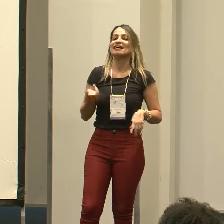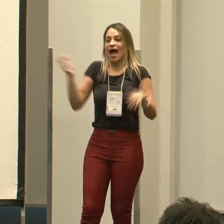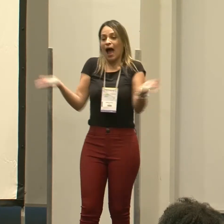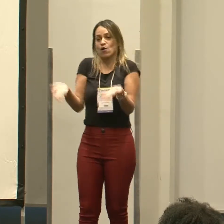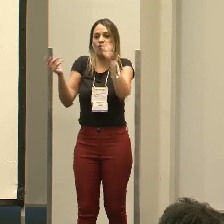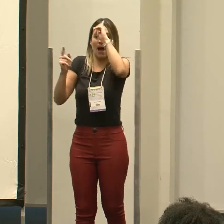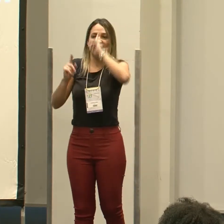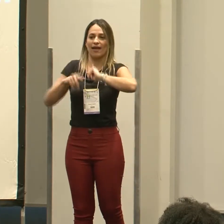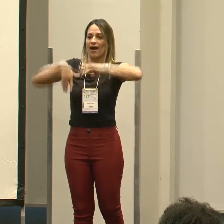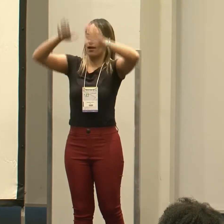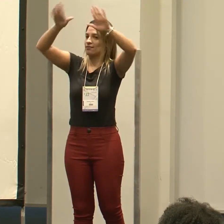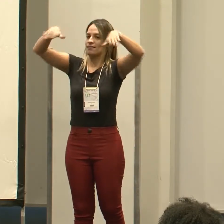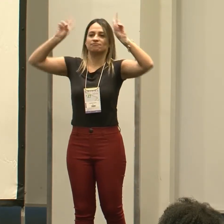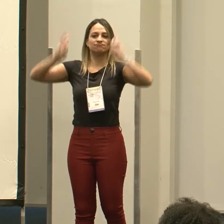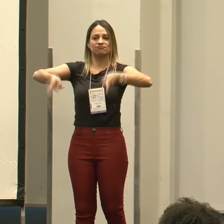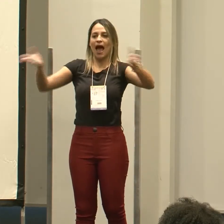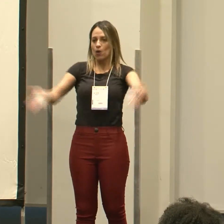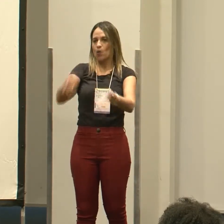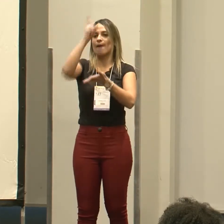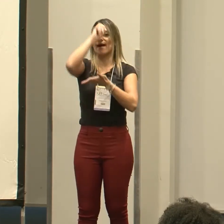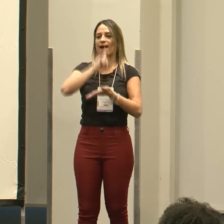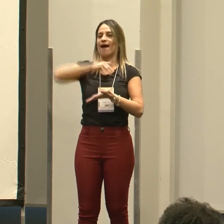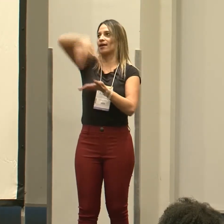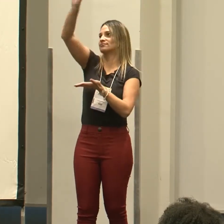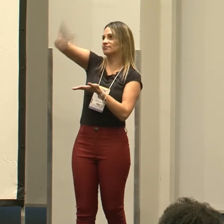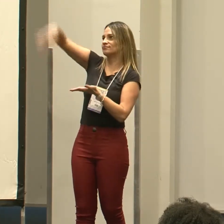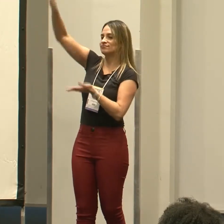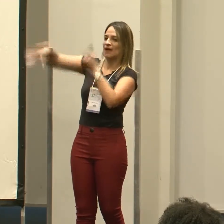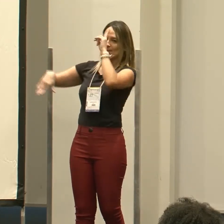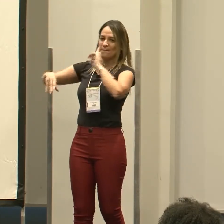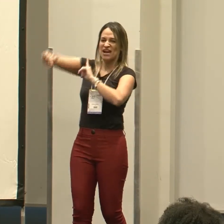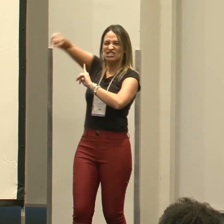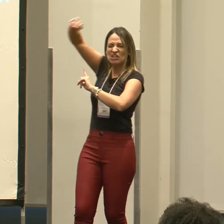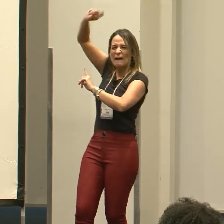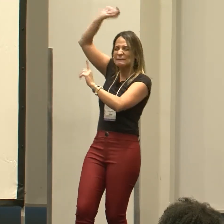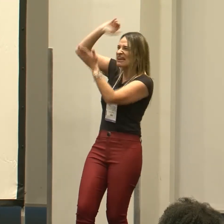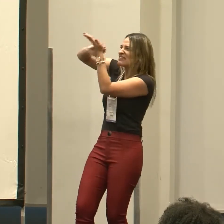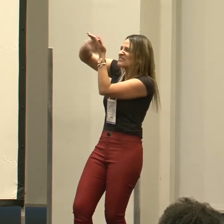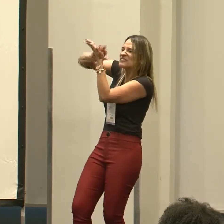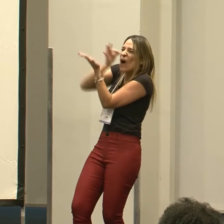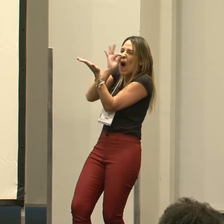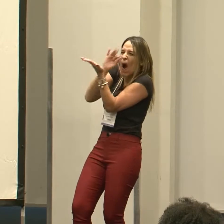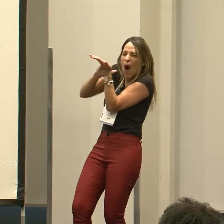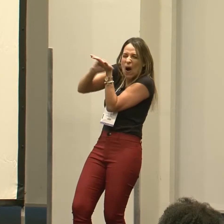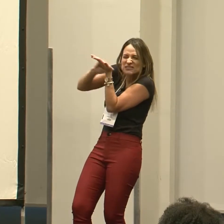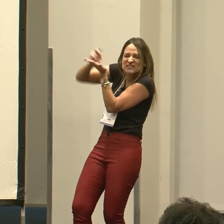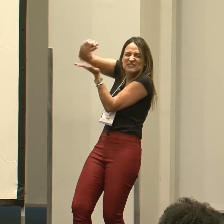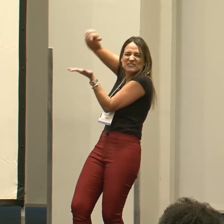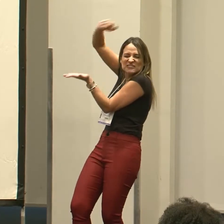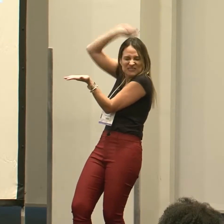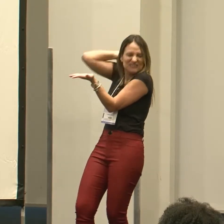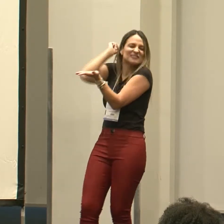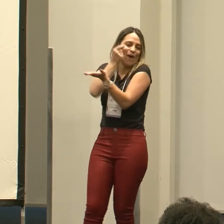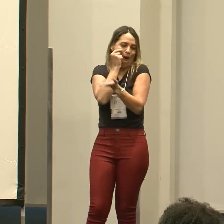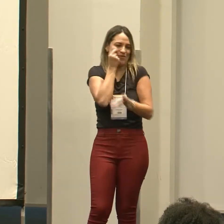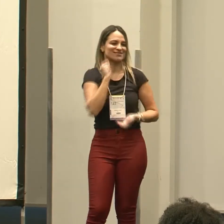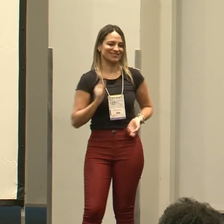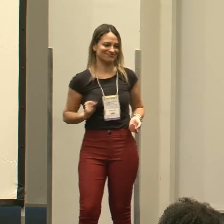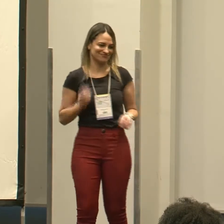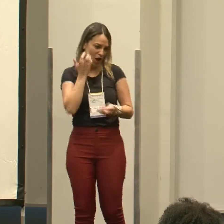amarelo, mas não. Ele era rosa, o Instituto, e aí agora ele é amarelo, e já é amarelo há bastante tempo. Então, se a